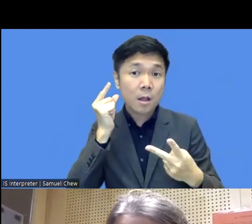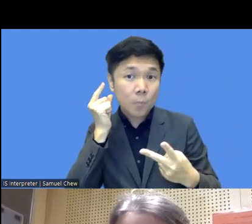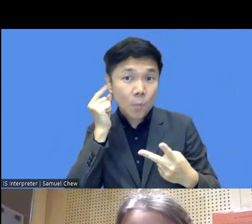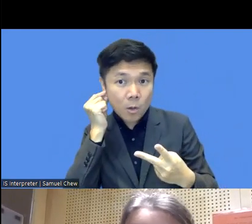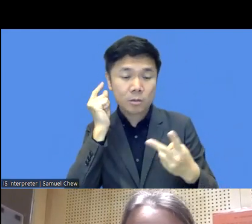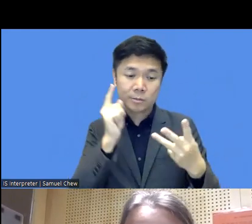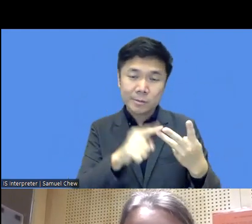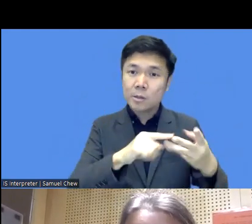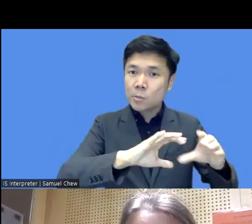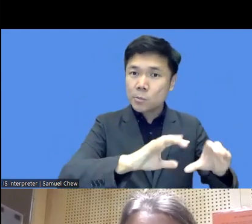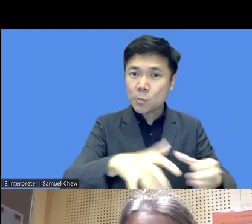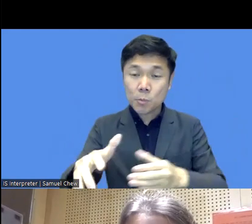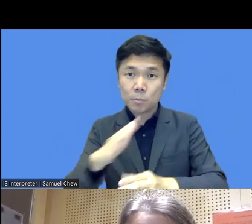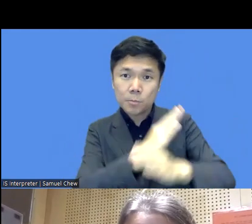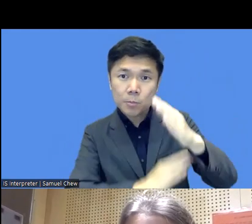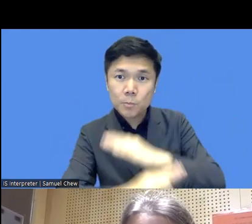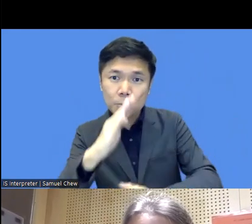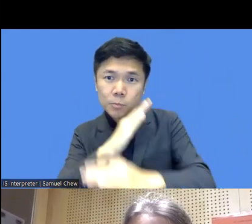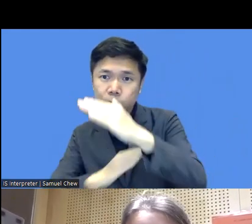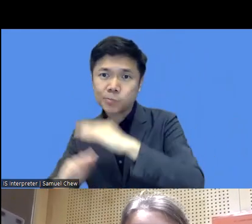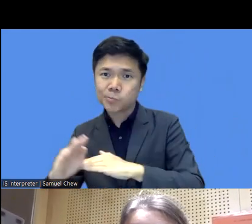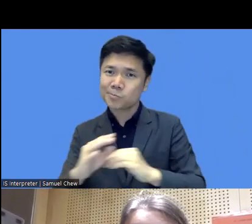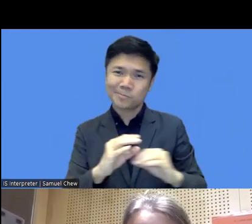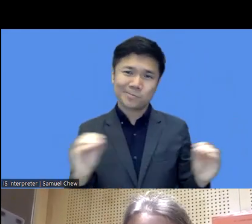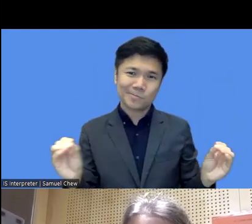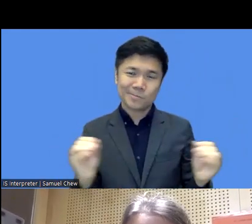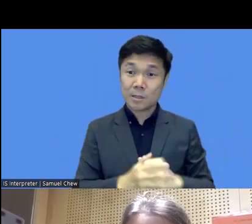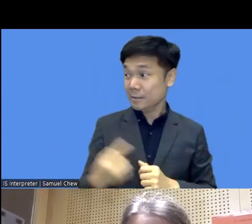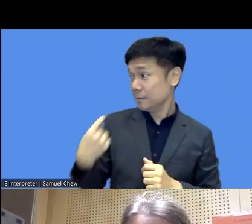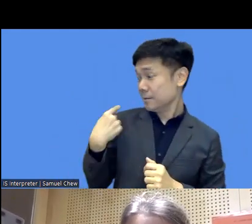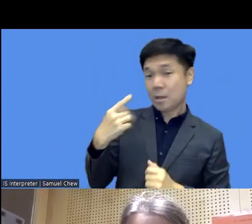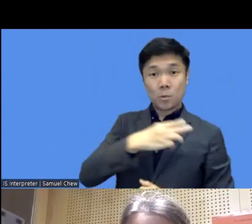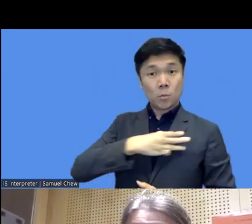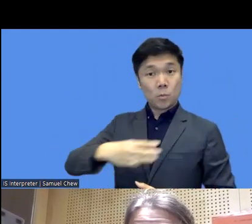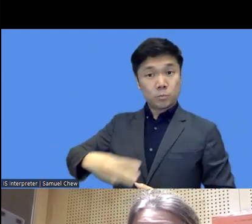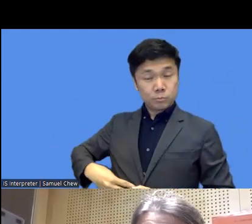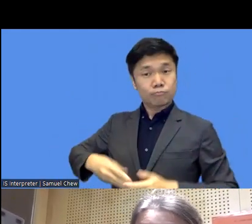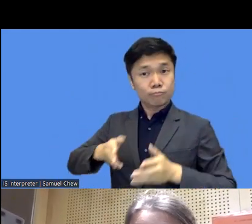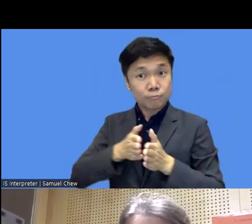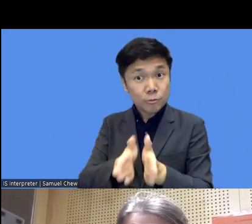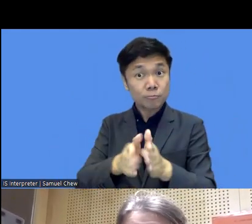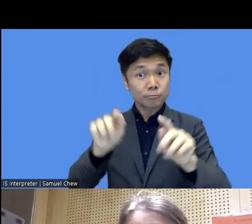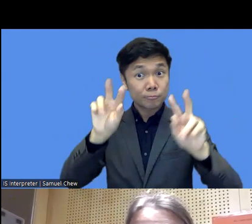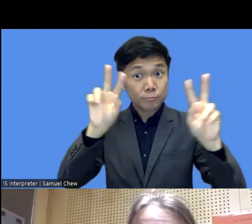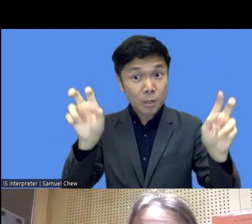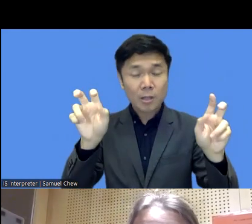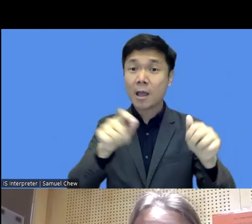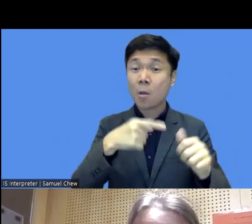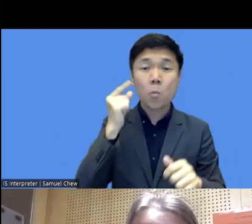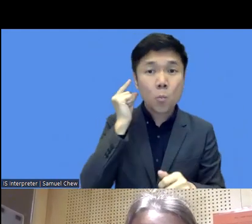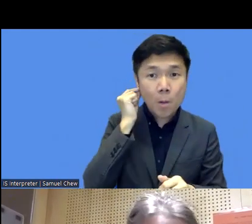diferentes características de diversidad, lo que dijo también el ponente anterior, lo que es importante para